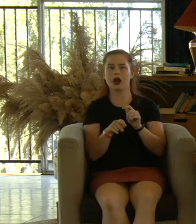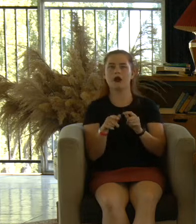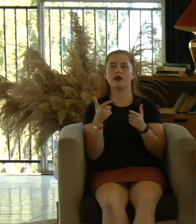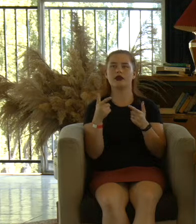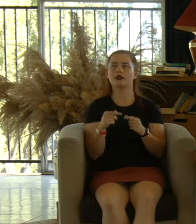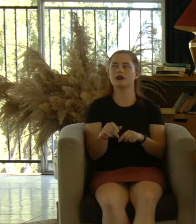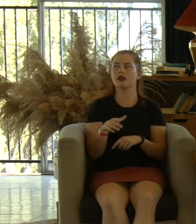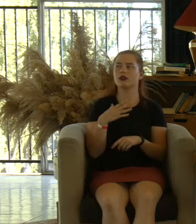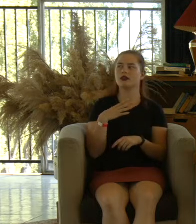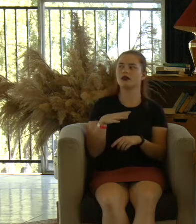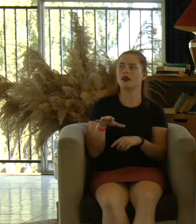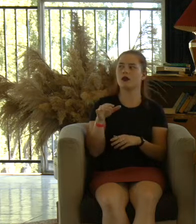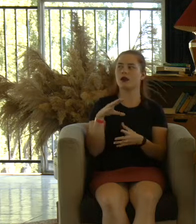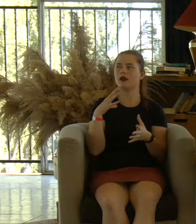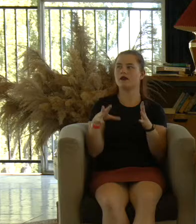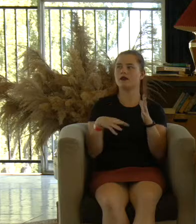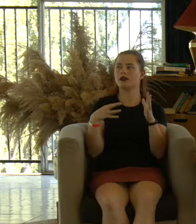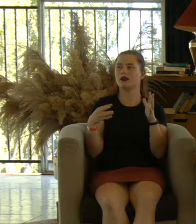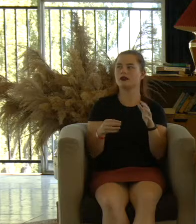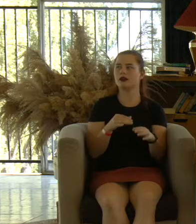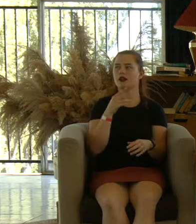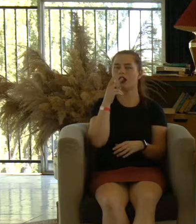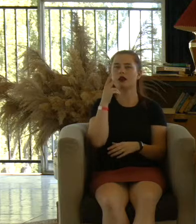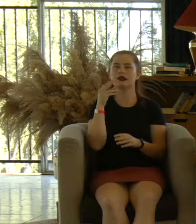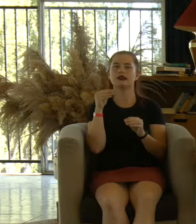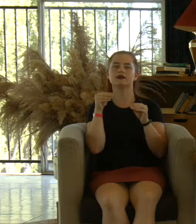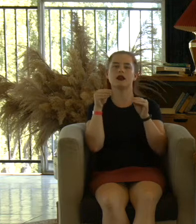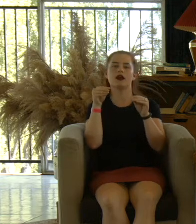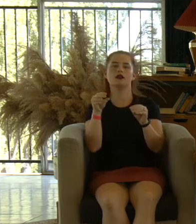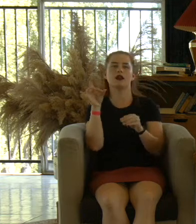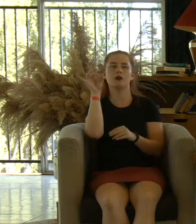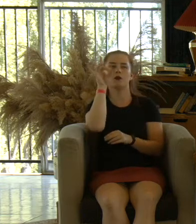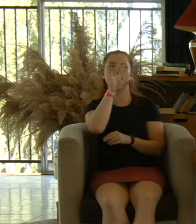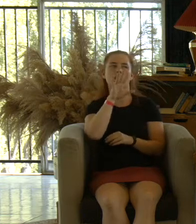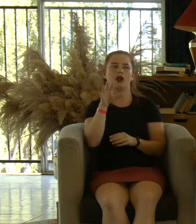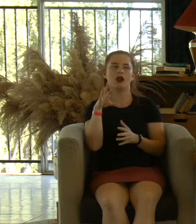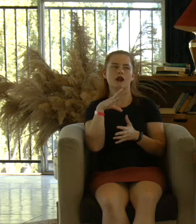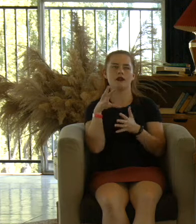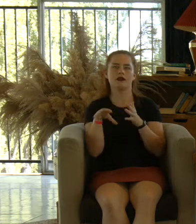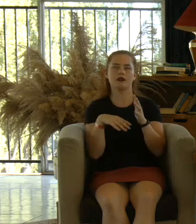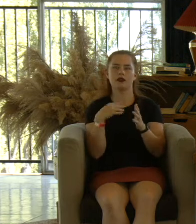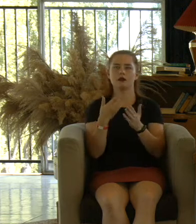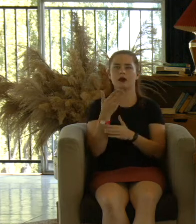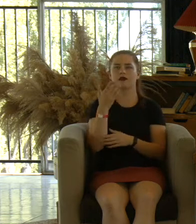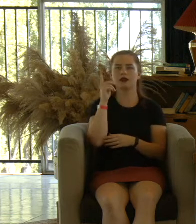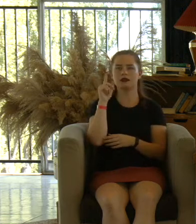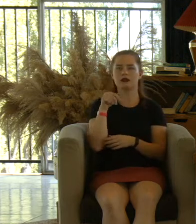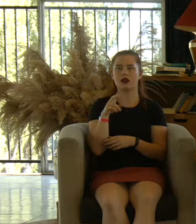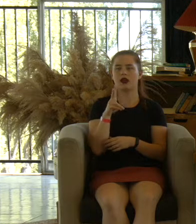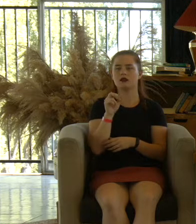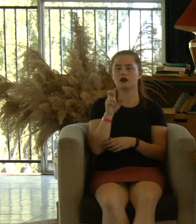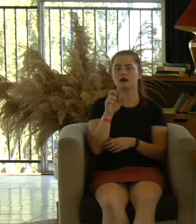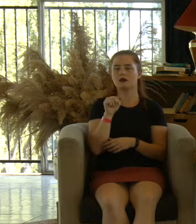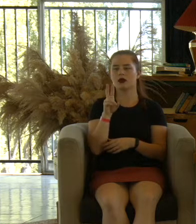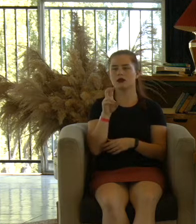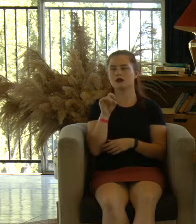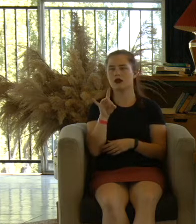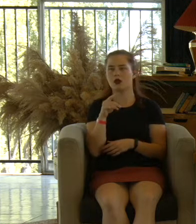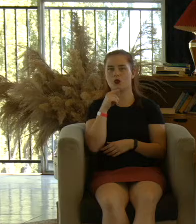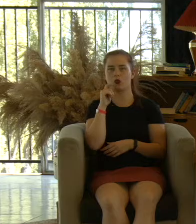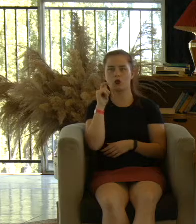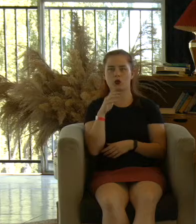неинтересный виноград, и садить популярные сорта винограда. К примеру, ну не знаю, вы, наверное, многие из вас пили каберне украинский. То